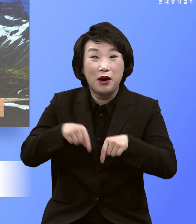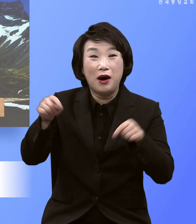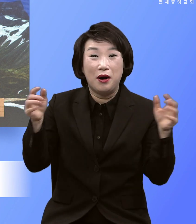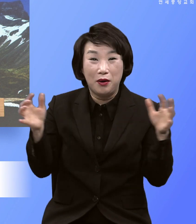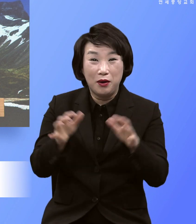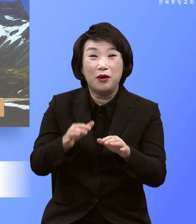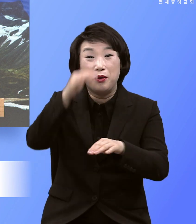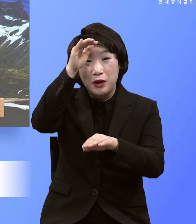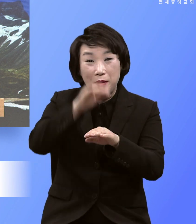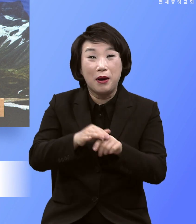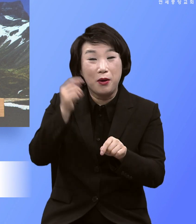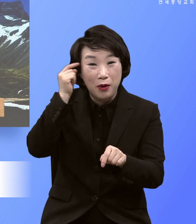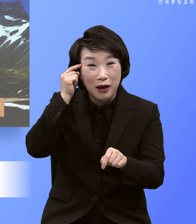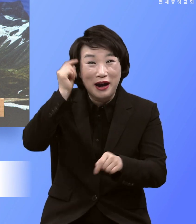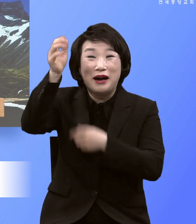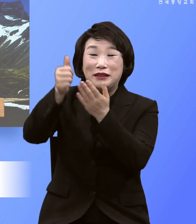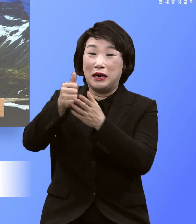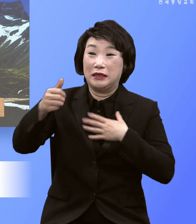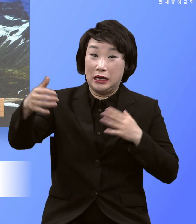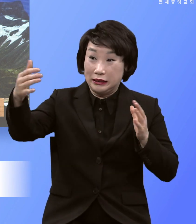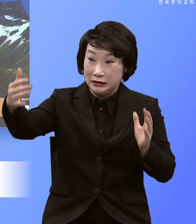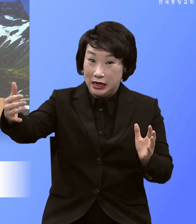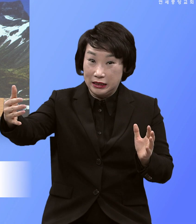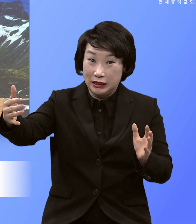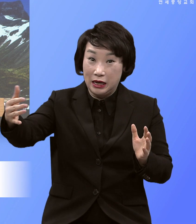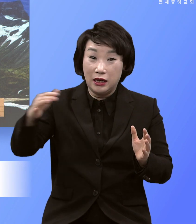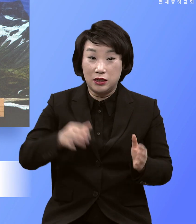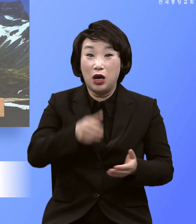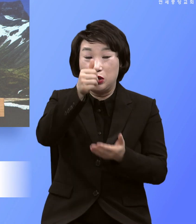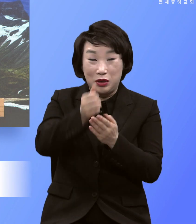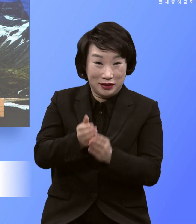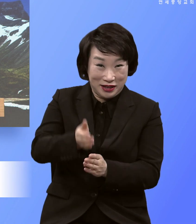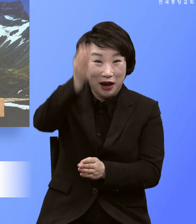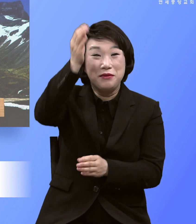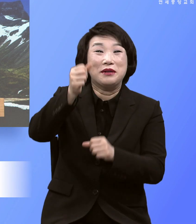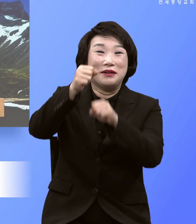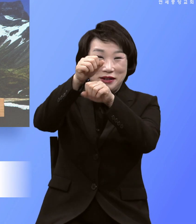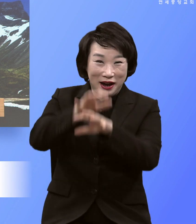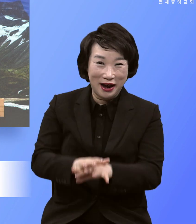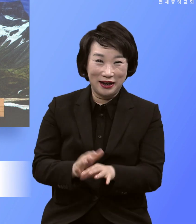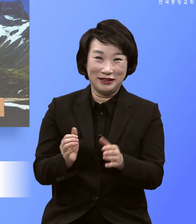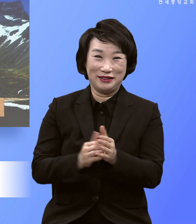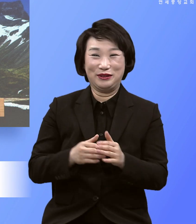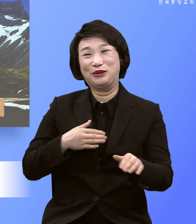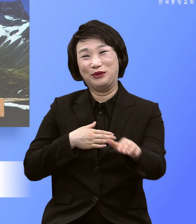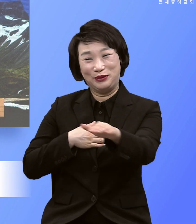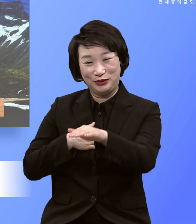것은 하나님과 나와 사이에 죄의 담이 파괴된